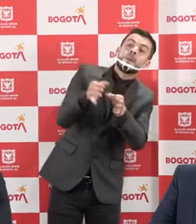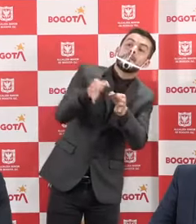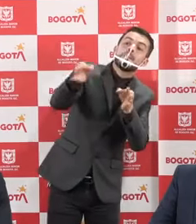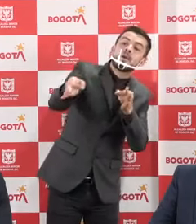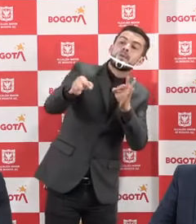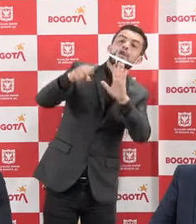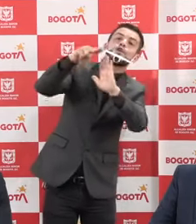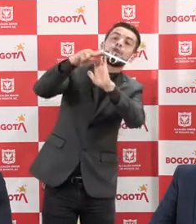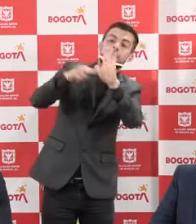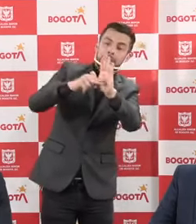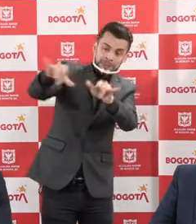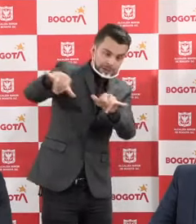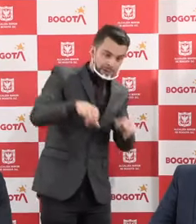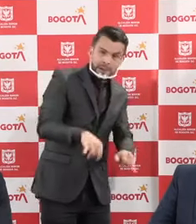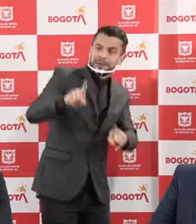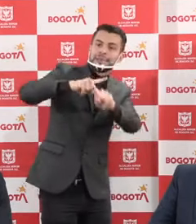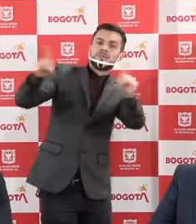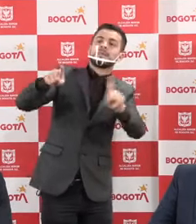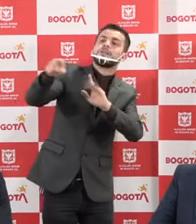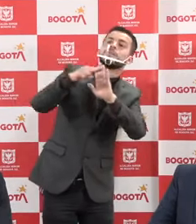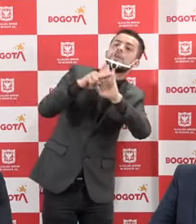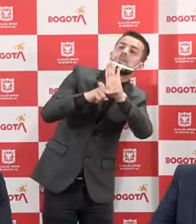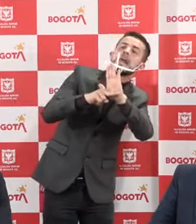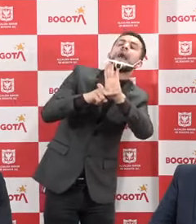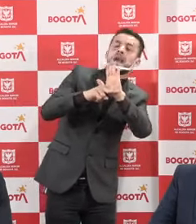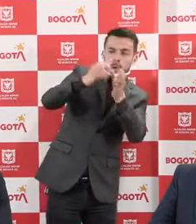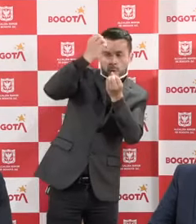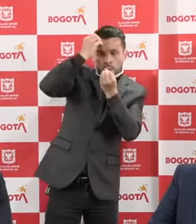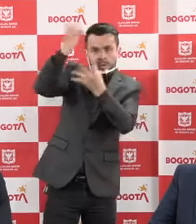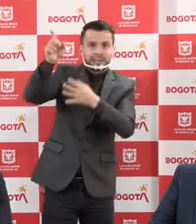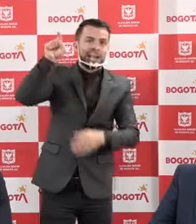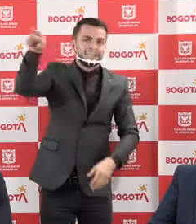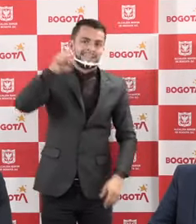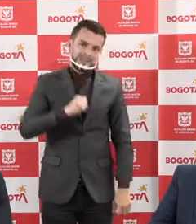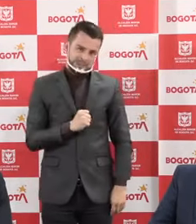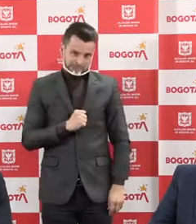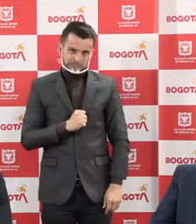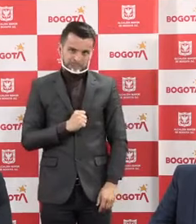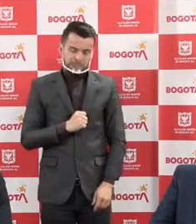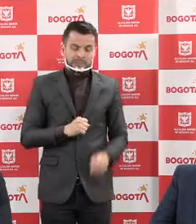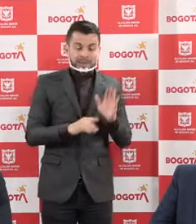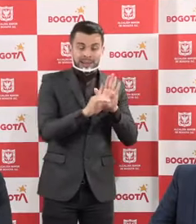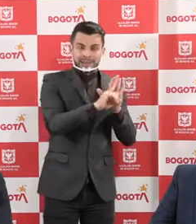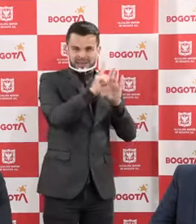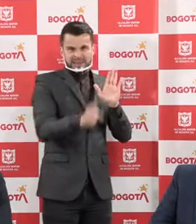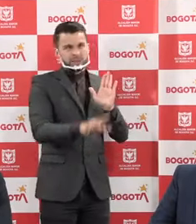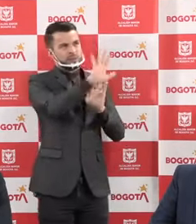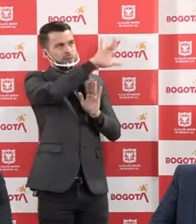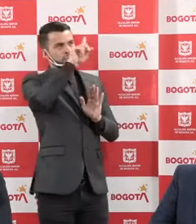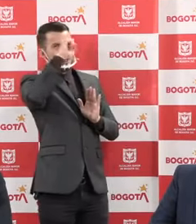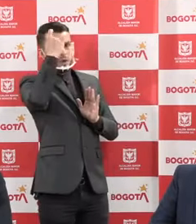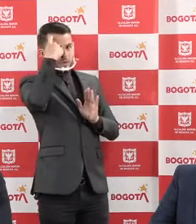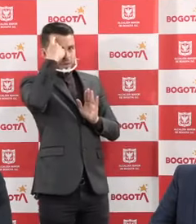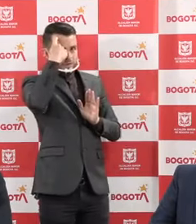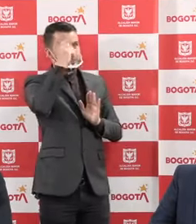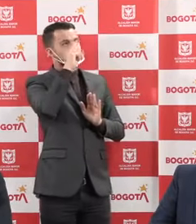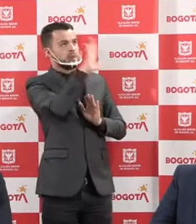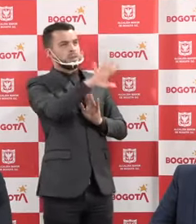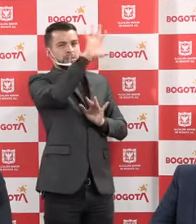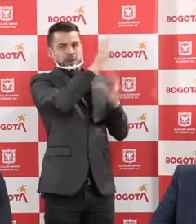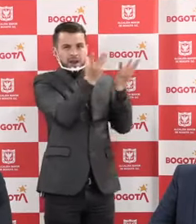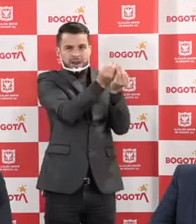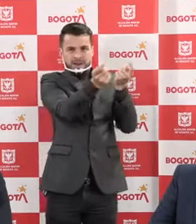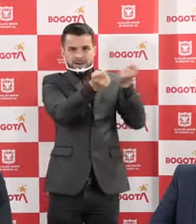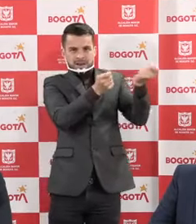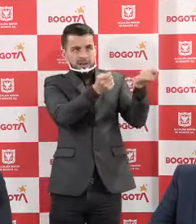el kobe 19 entonces cada alcalde en virtud del decreto expedido anoche por parte del gobierno nacional